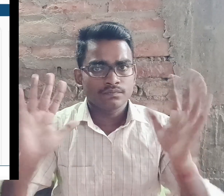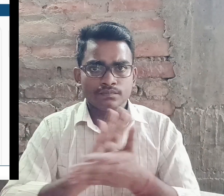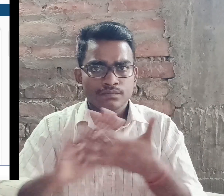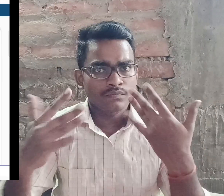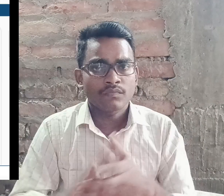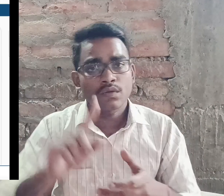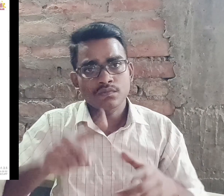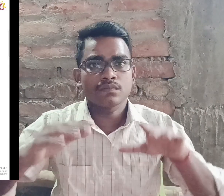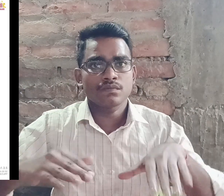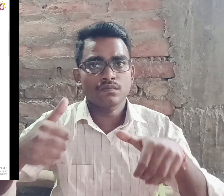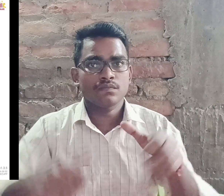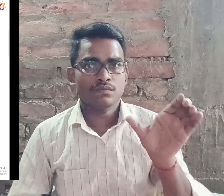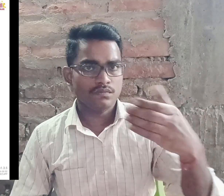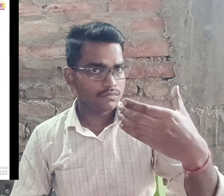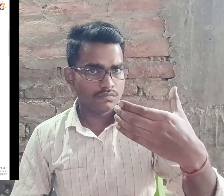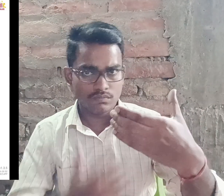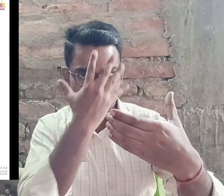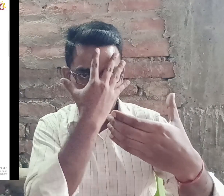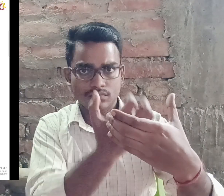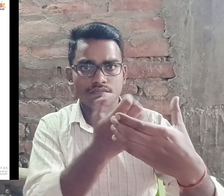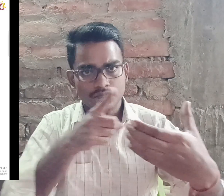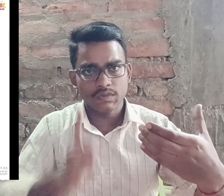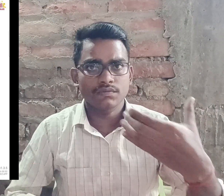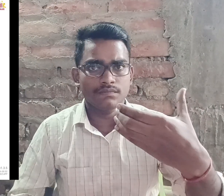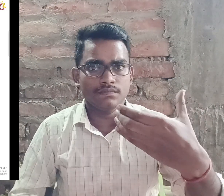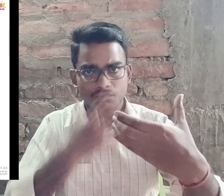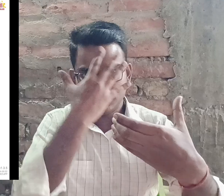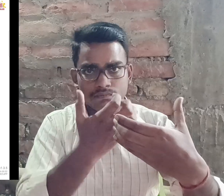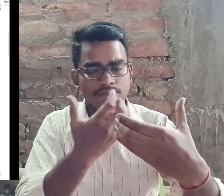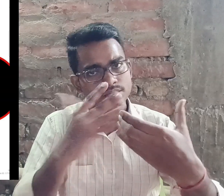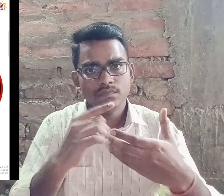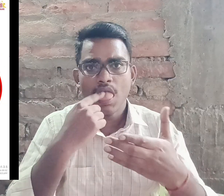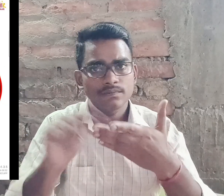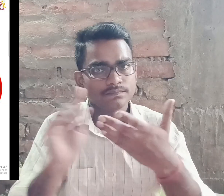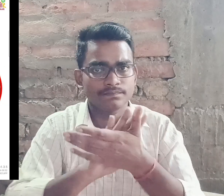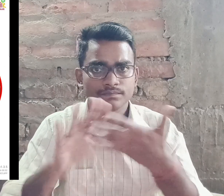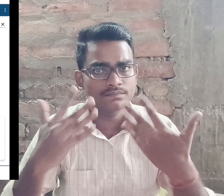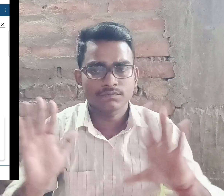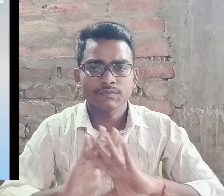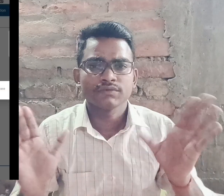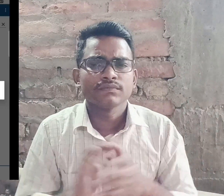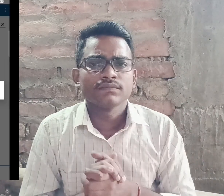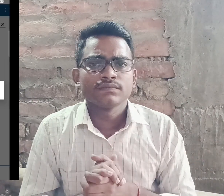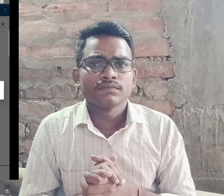असेल तर फॅमिली टाकून आपलं आधार ऑथेंटिकेशन करून घ्या फेसने. त्यानंतर आपल्याला 2 पर्याय तिथे पर्याय